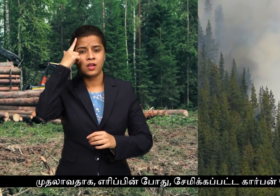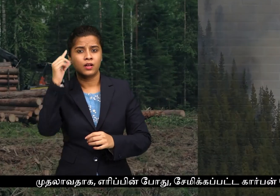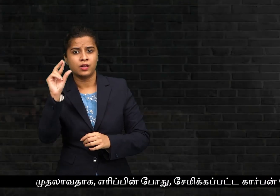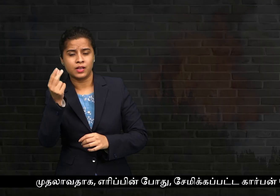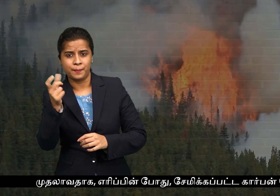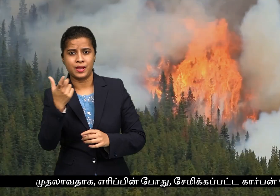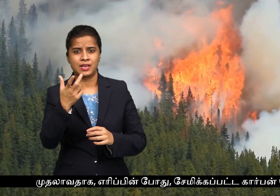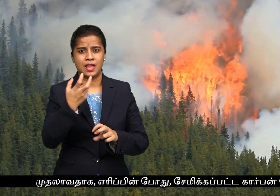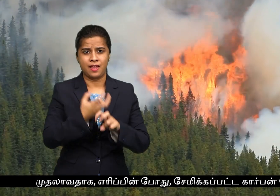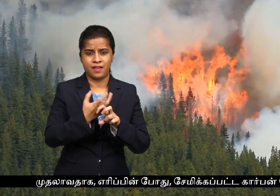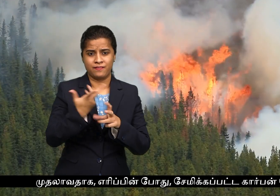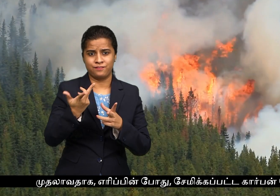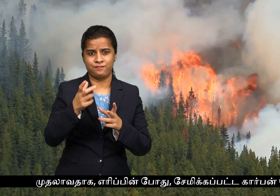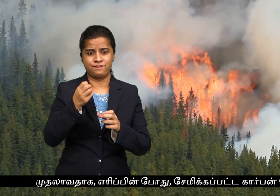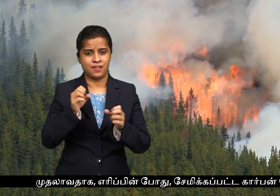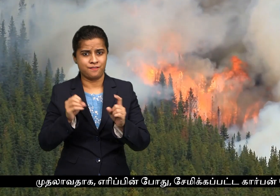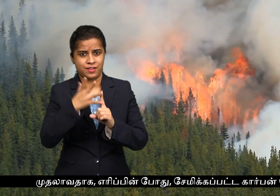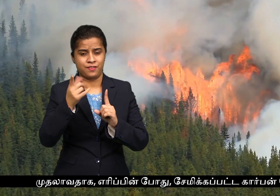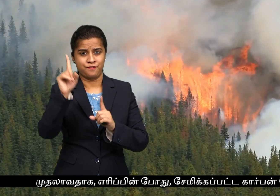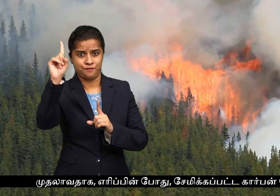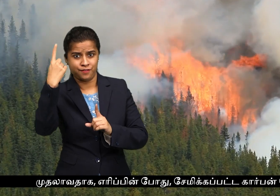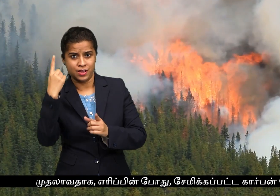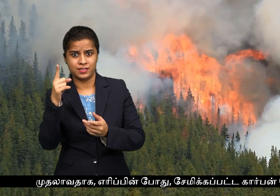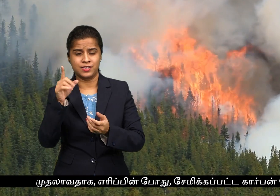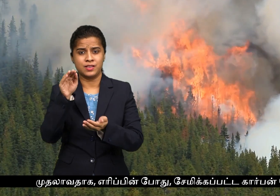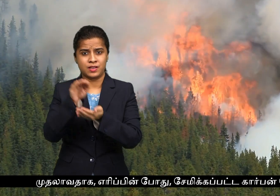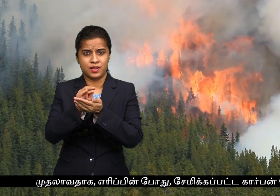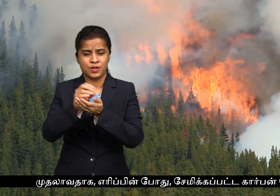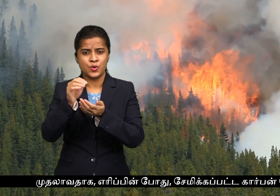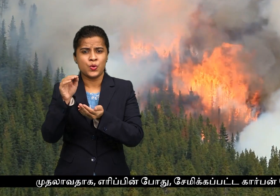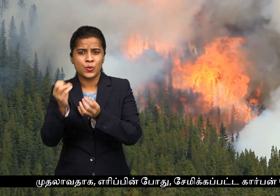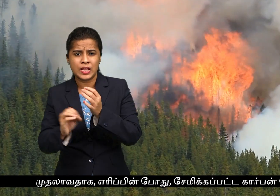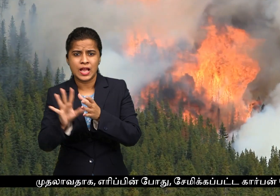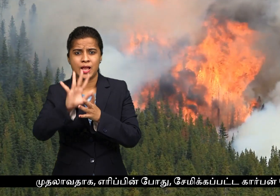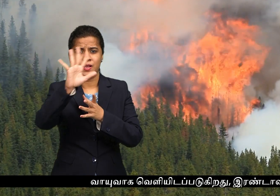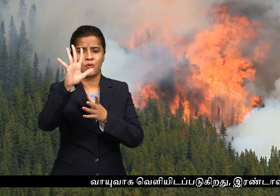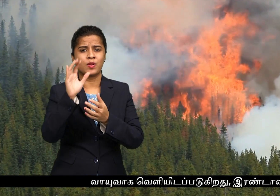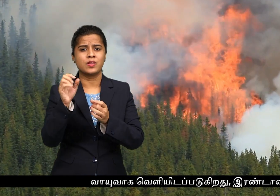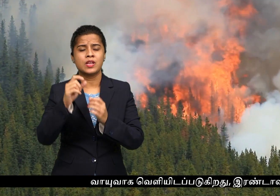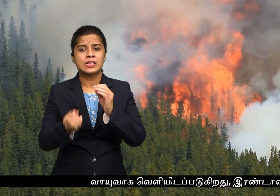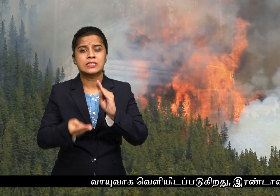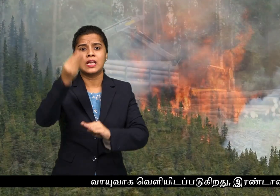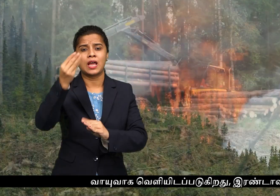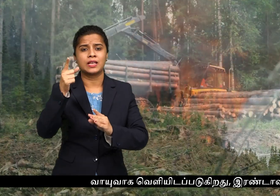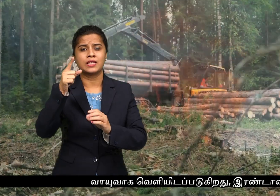முதலாவது, எரிப்பின் போது சேமிக்கப்பட்ட கார்பன் நேரடியாக கரிமல வாயுவாக வெளிப்படுகிறது.